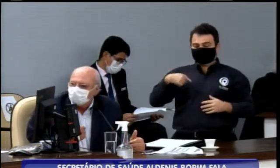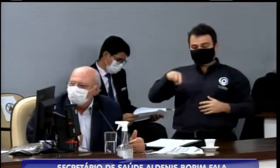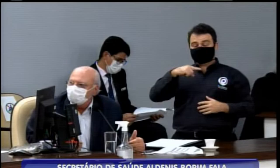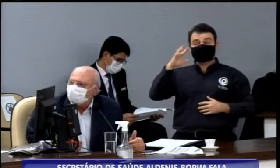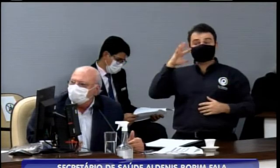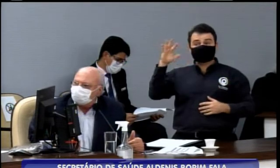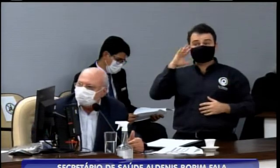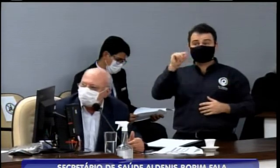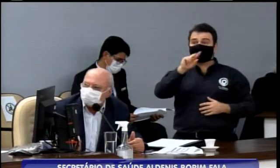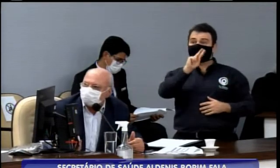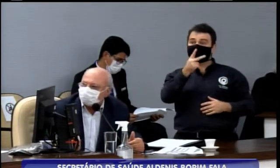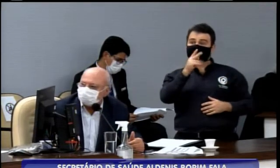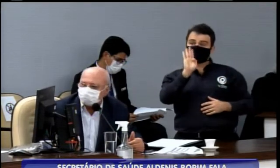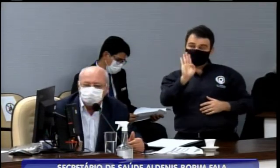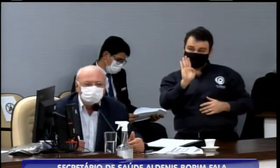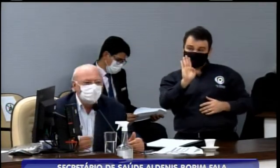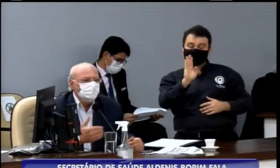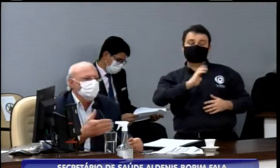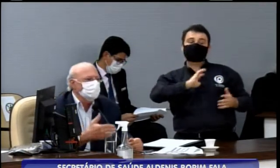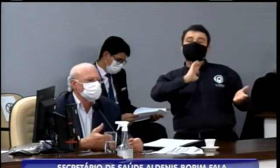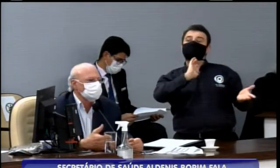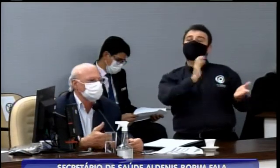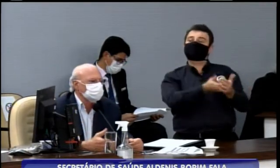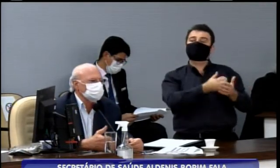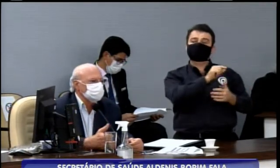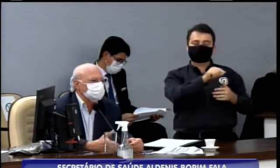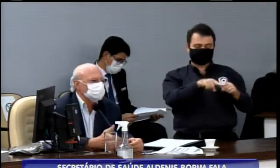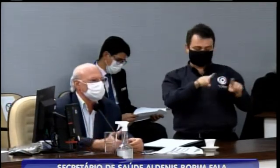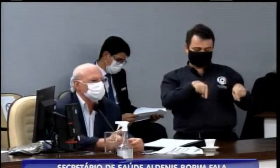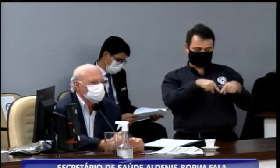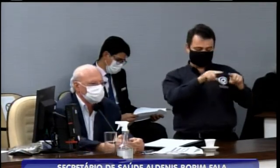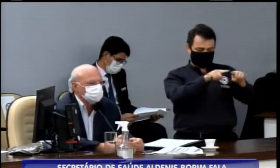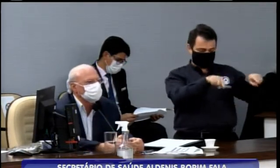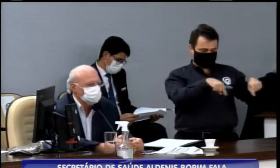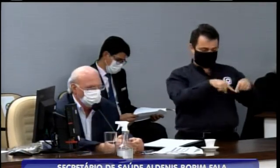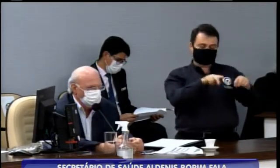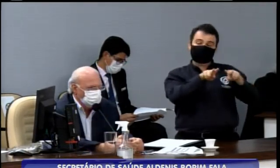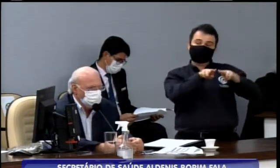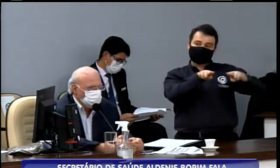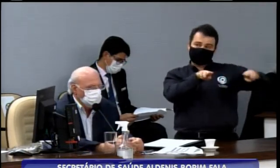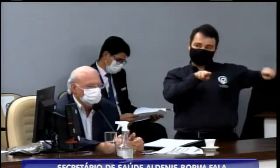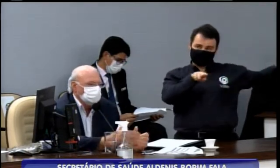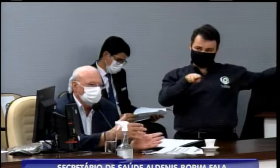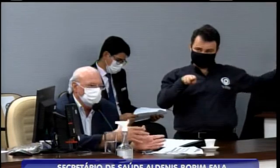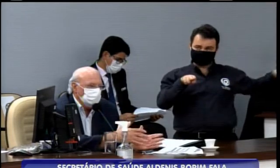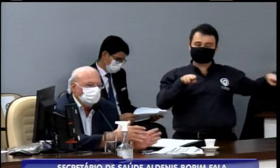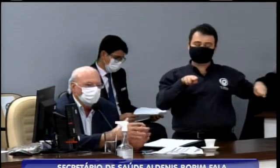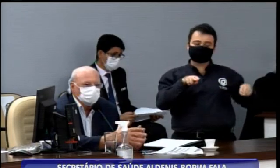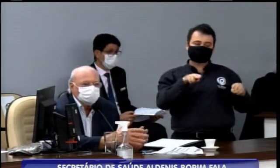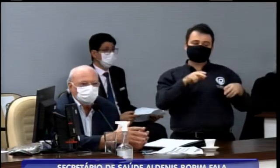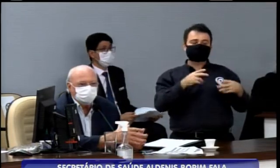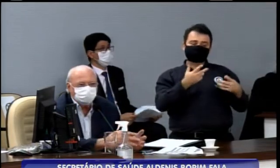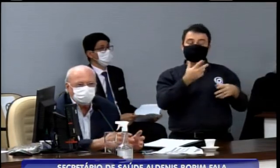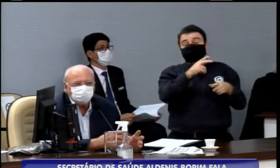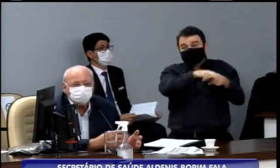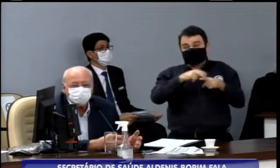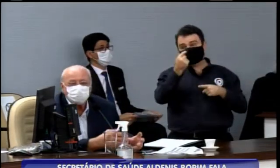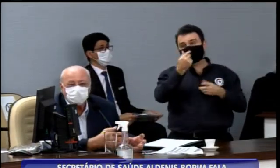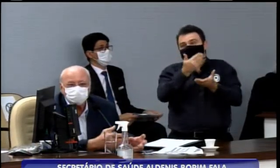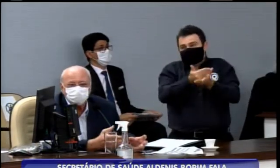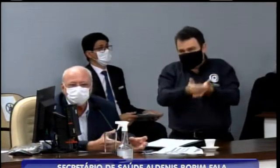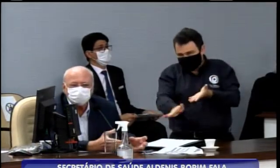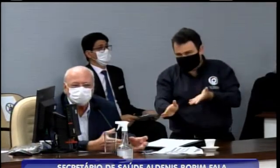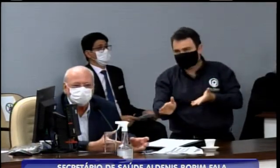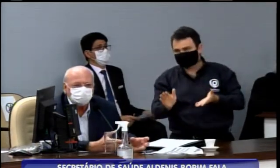do HB através da fonte 1, com esses outros 700 mil que sobrou. Então, hoje nós temos